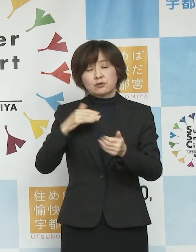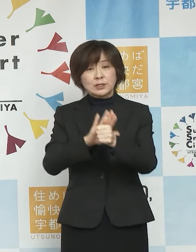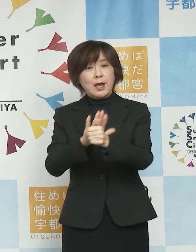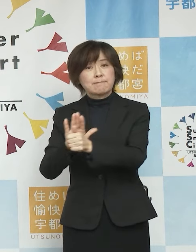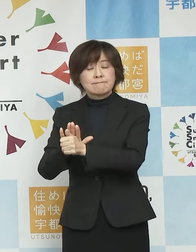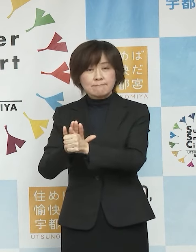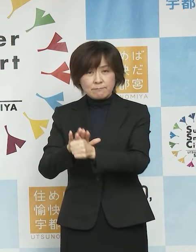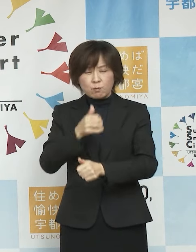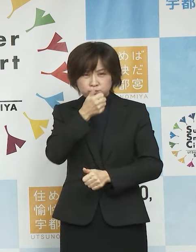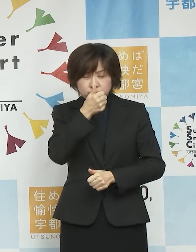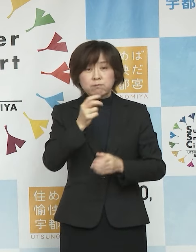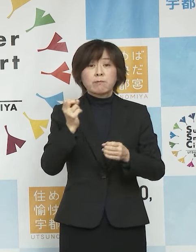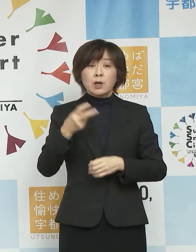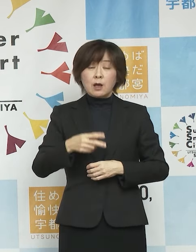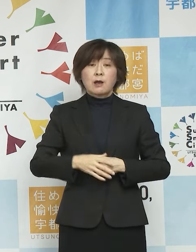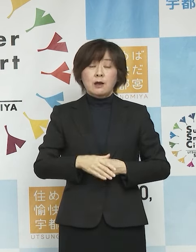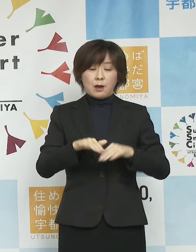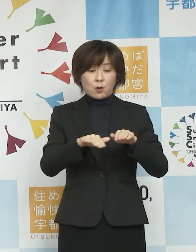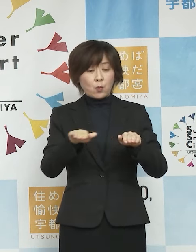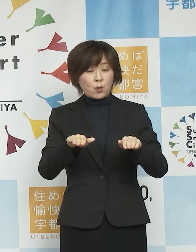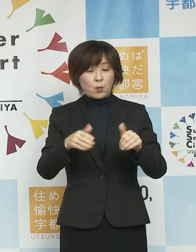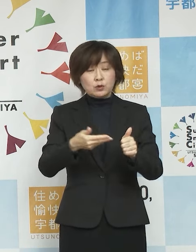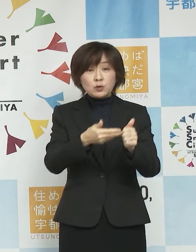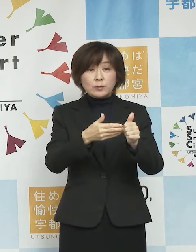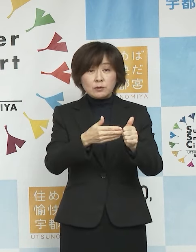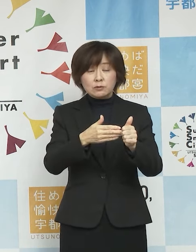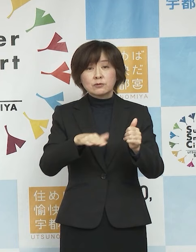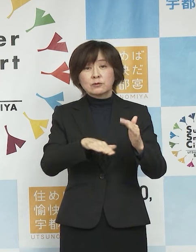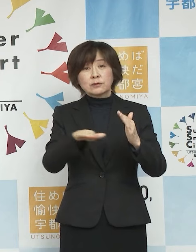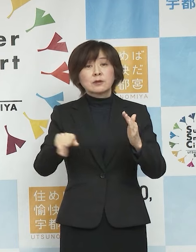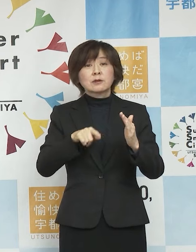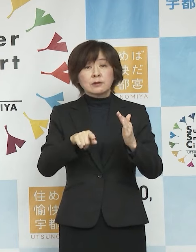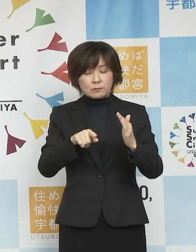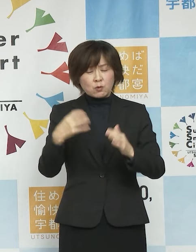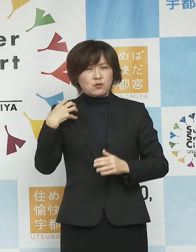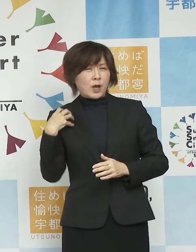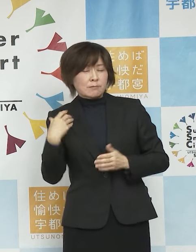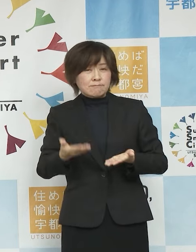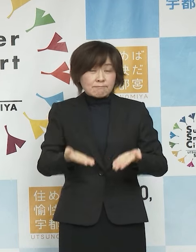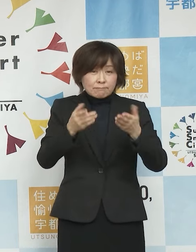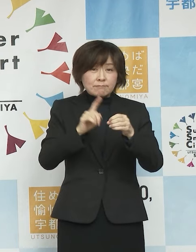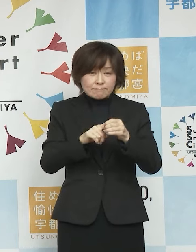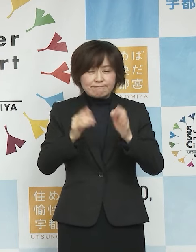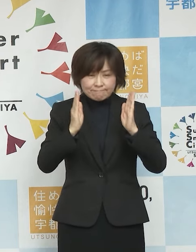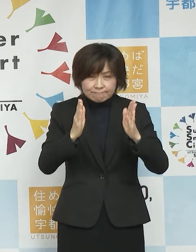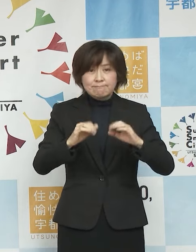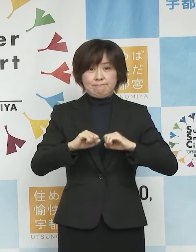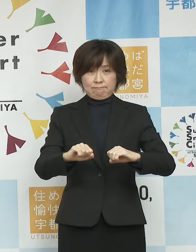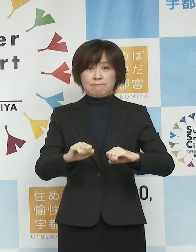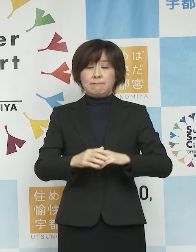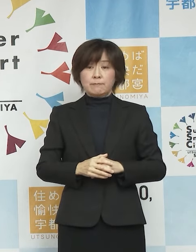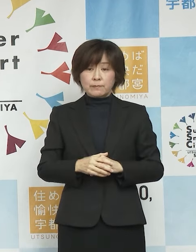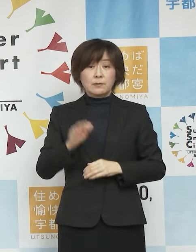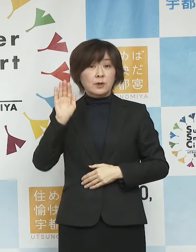とともに、子育て世帯の負担軽減にこれまで以上に取り組んでまいります。さらに将